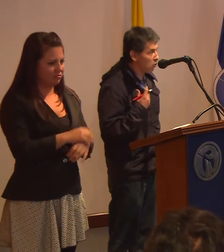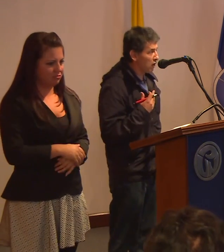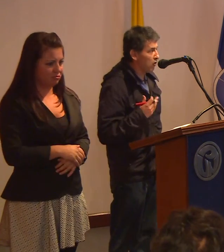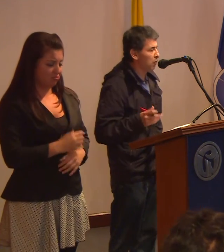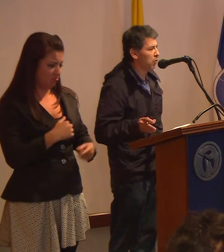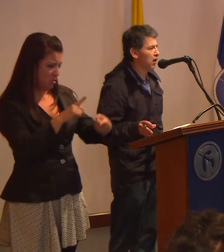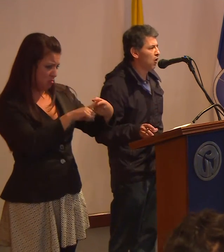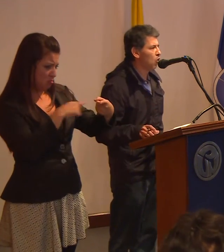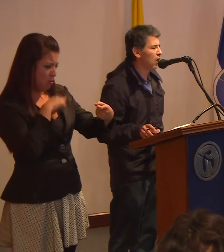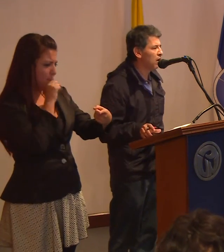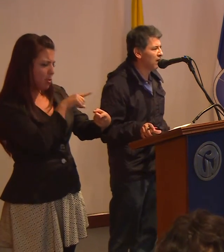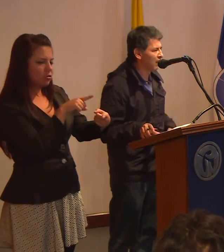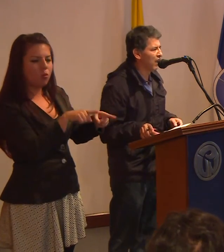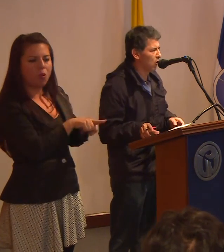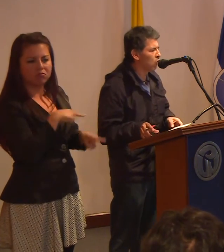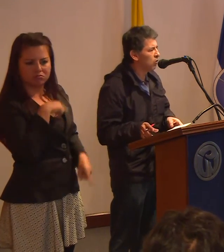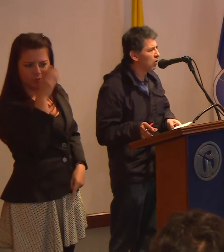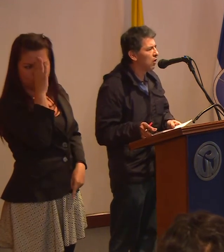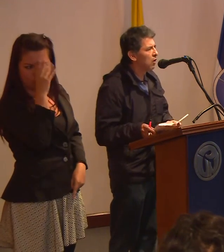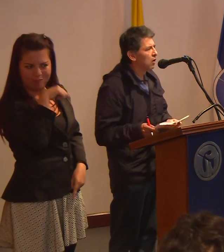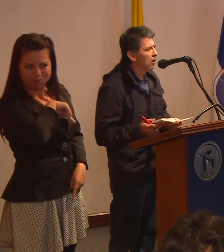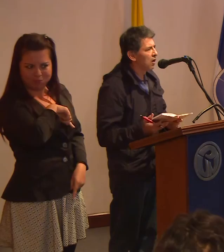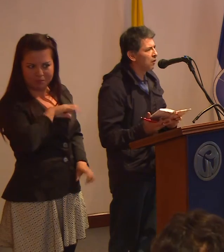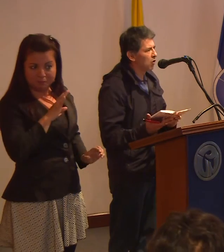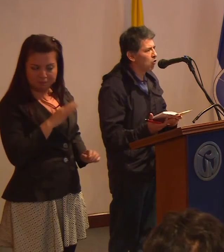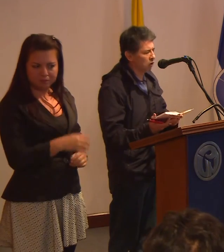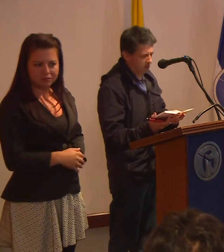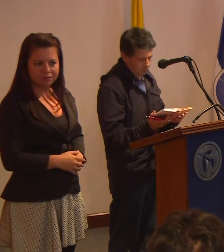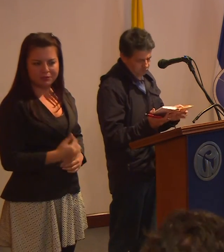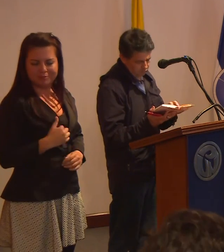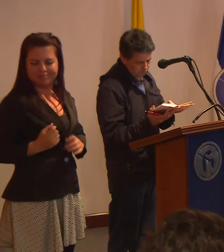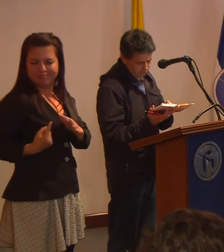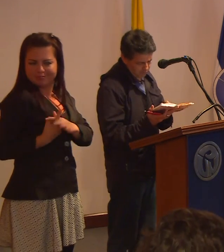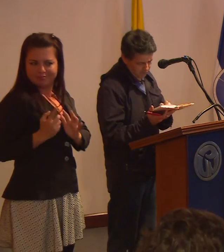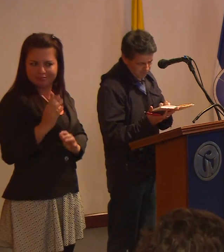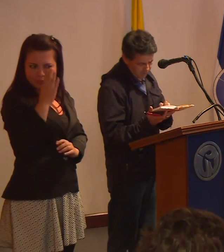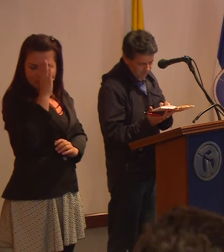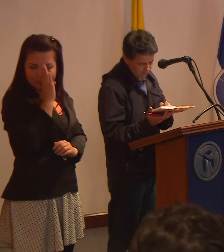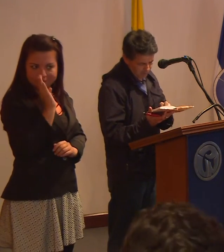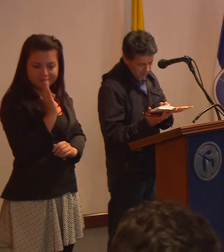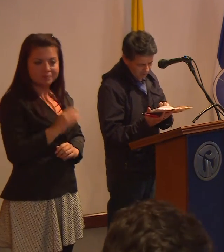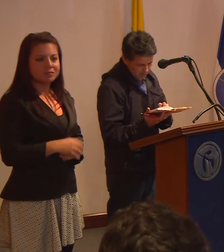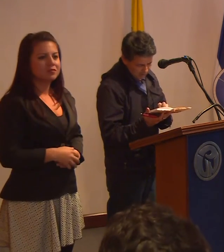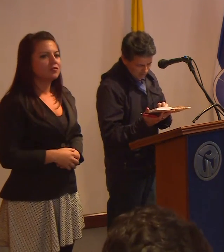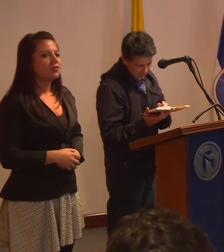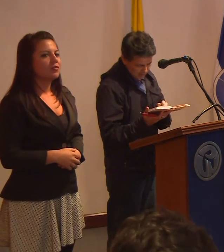primera pregunta y una primera duda que tengo, que me surge. Sí.